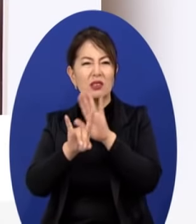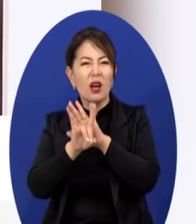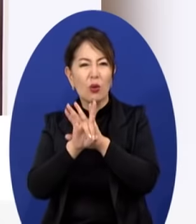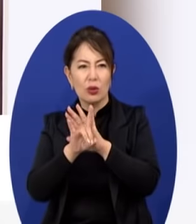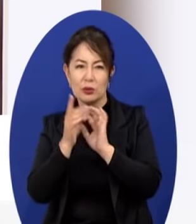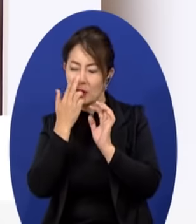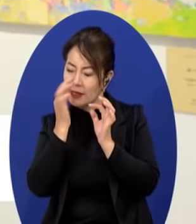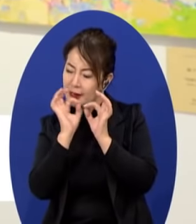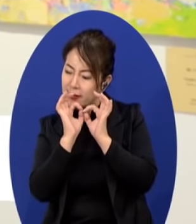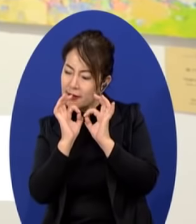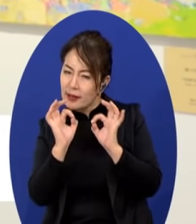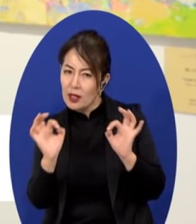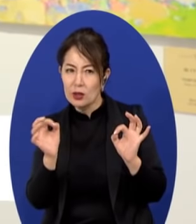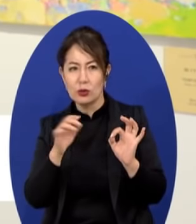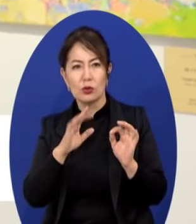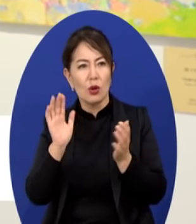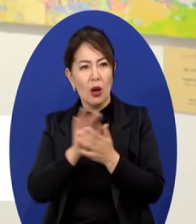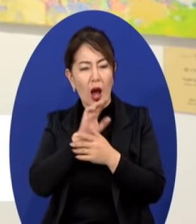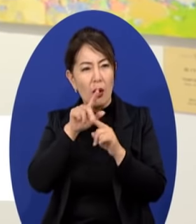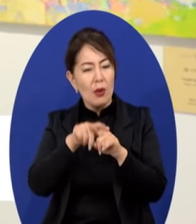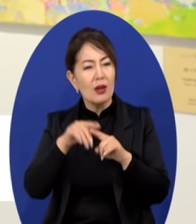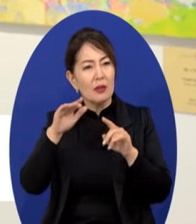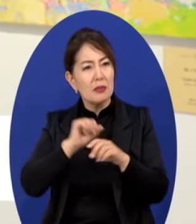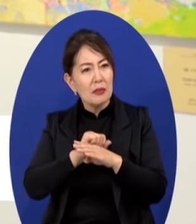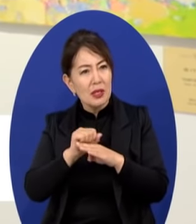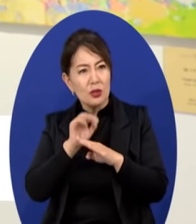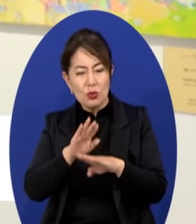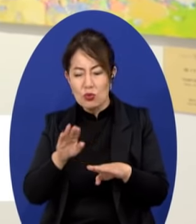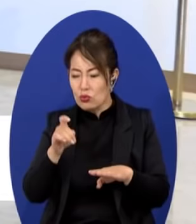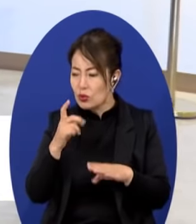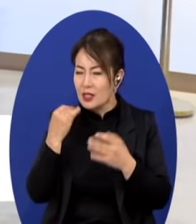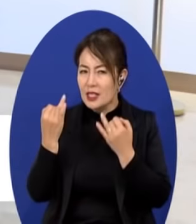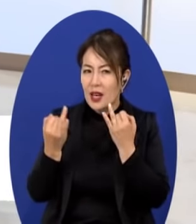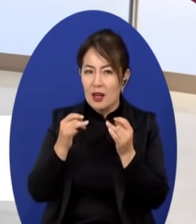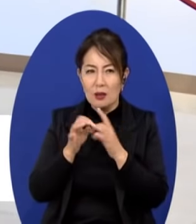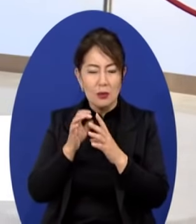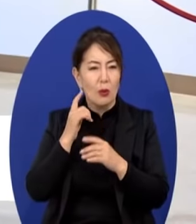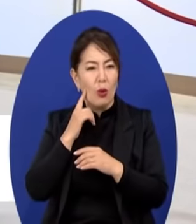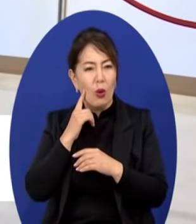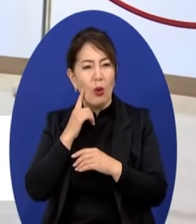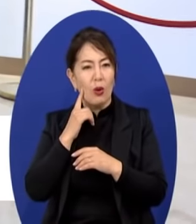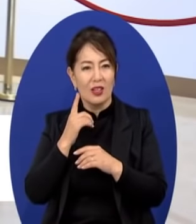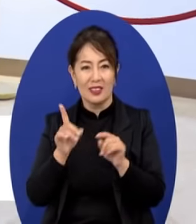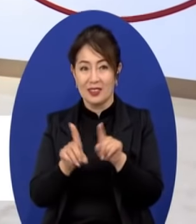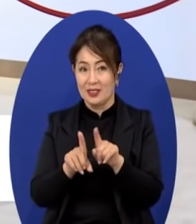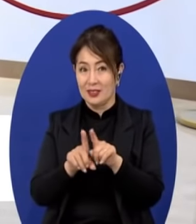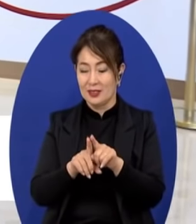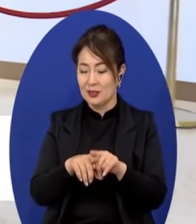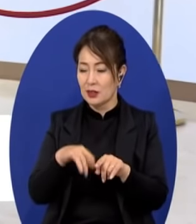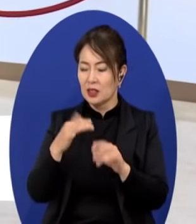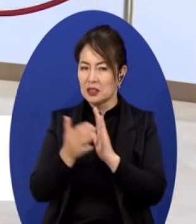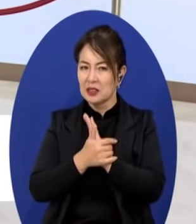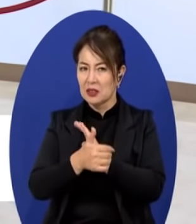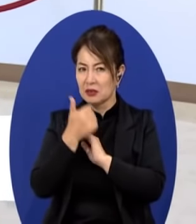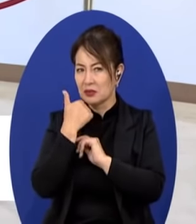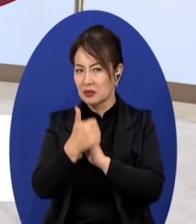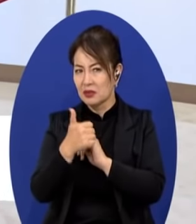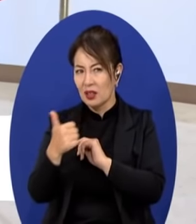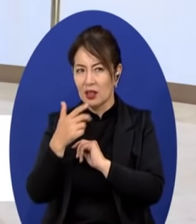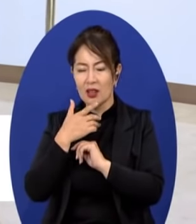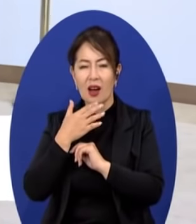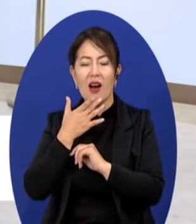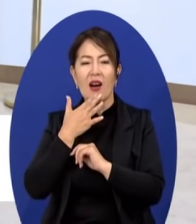тансаг нарийн дүрстэл, хурдан морио наадамд бэлдэж байгаа бяцхан хөвгүүдийн яриа чихэнд хөрхмөд санагдна. Ур чадвар сайтай гэлтгэн алтан